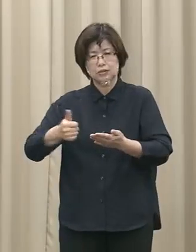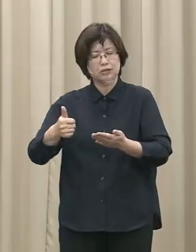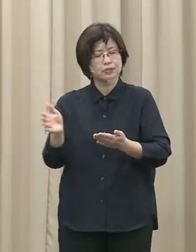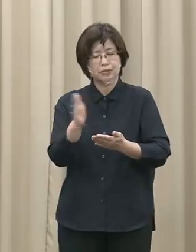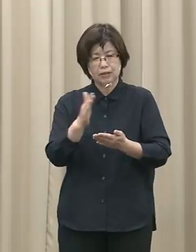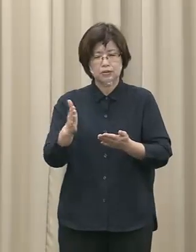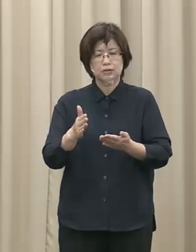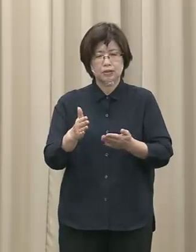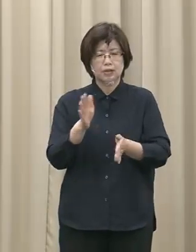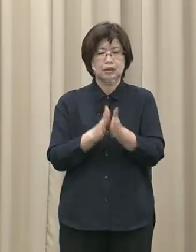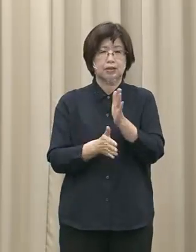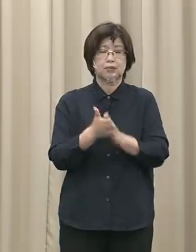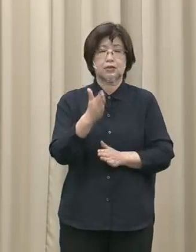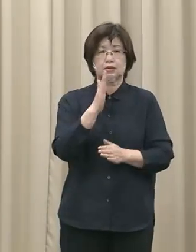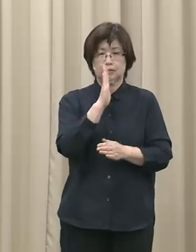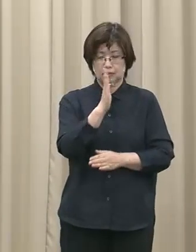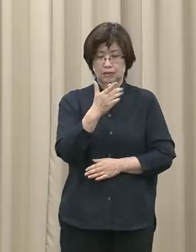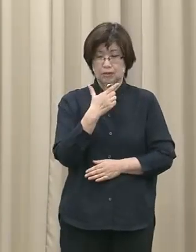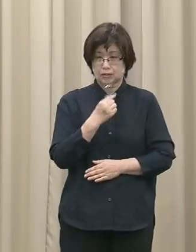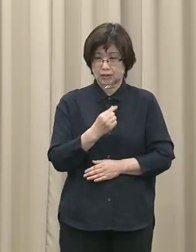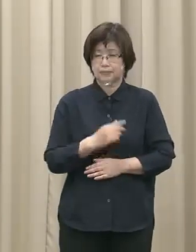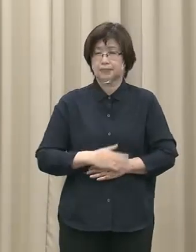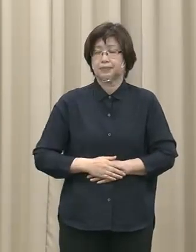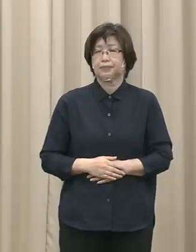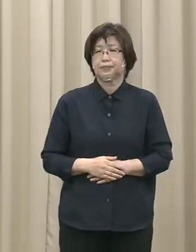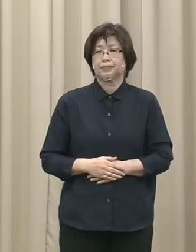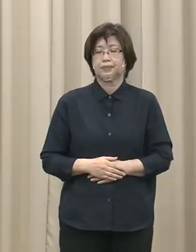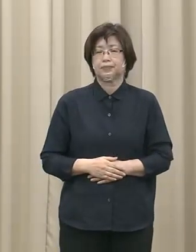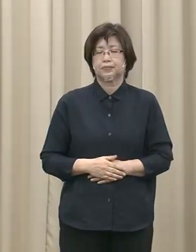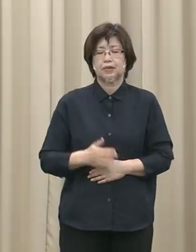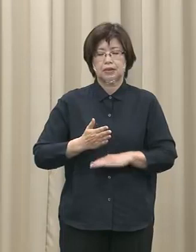上げたいと存じます。 ありがとうございました。